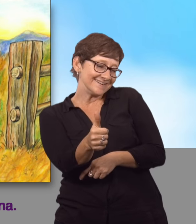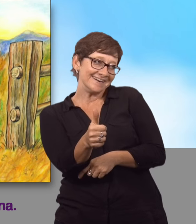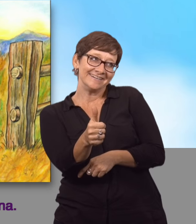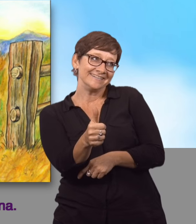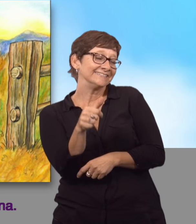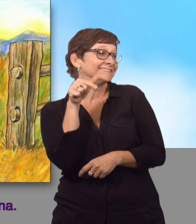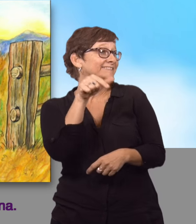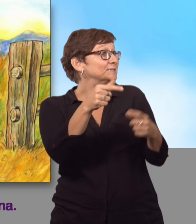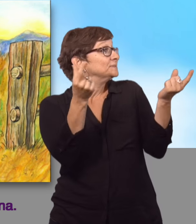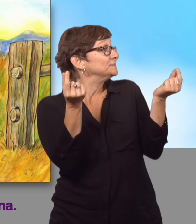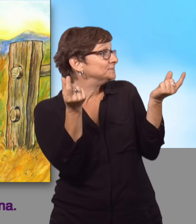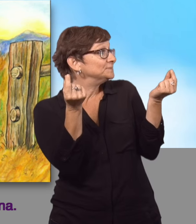explicó Juana de buena gana.